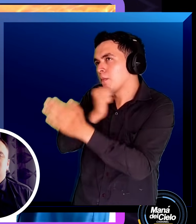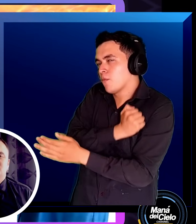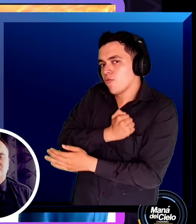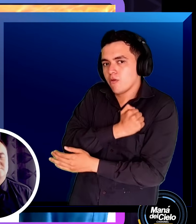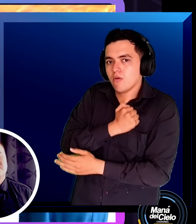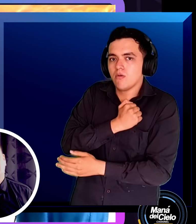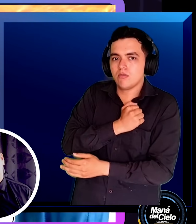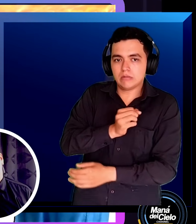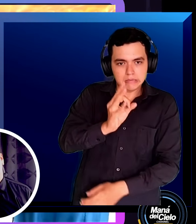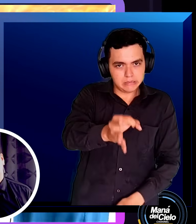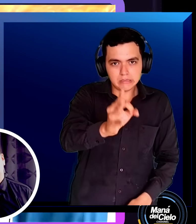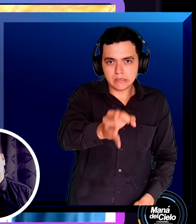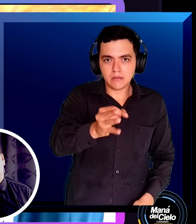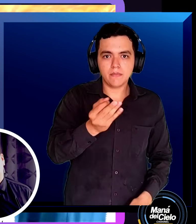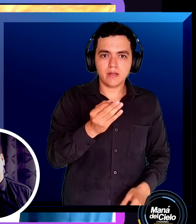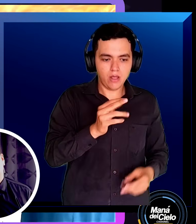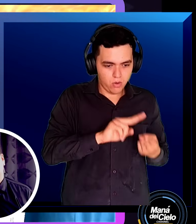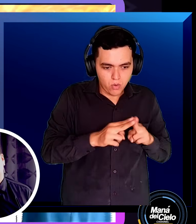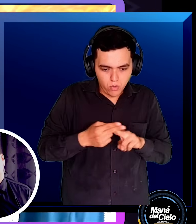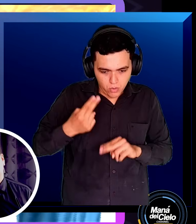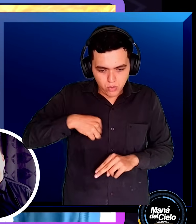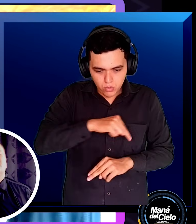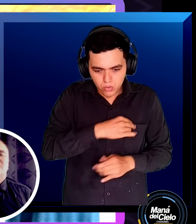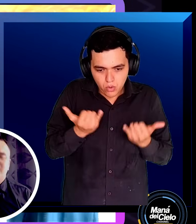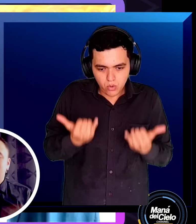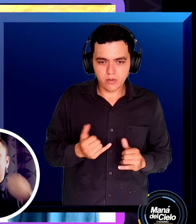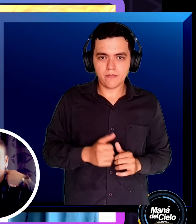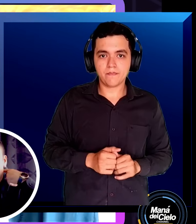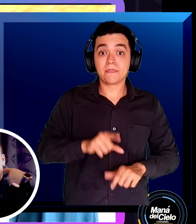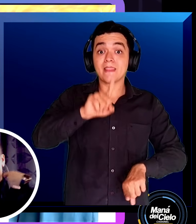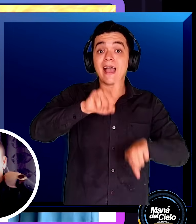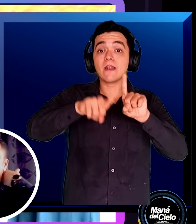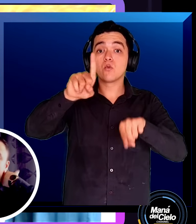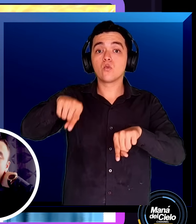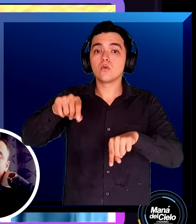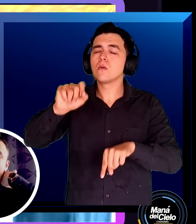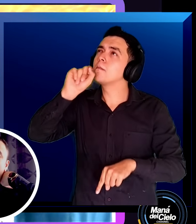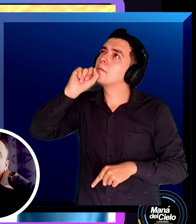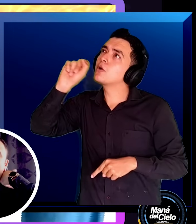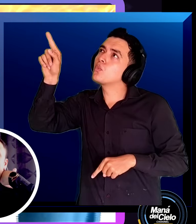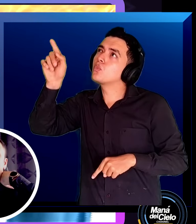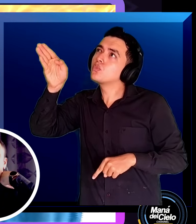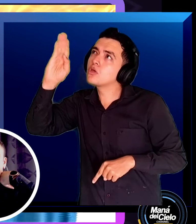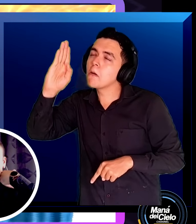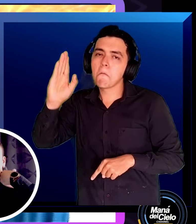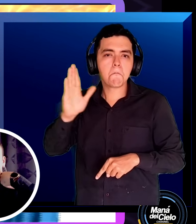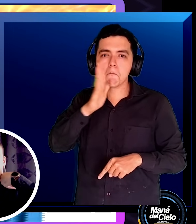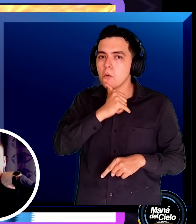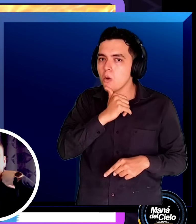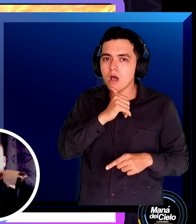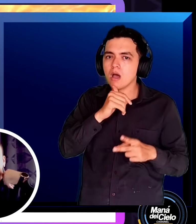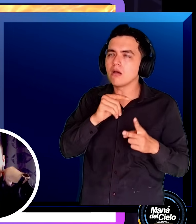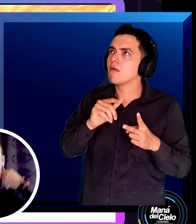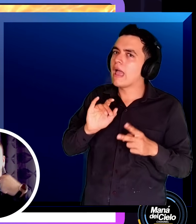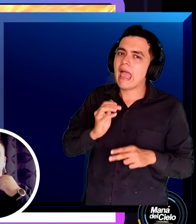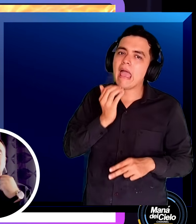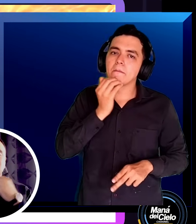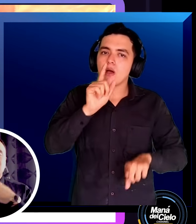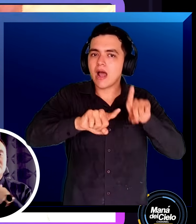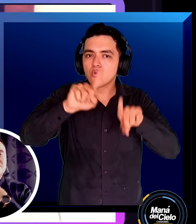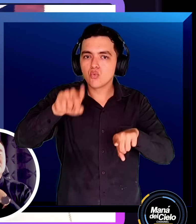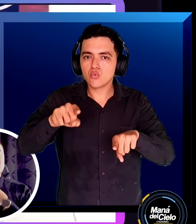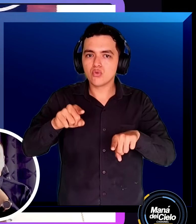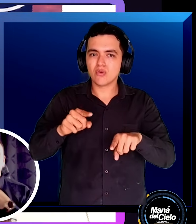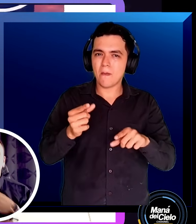cosas y decisiones que tomé porque me parecía, porque uno a veces se equivoca con buena voluntad. No todas las equivocaciones son con malas intenciones. Hay caminos que al hombre le